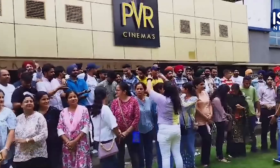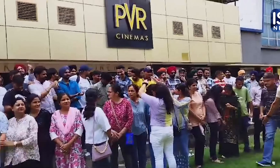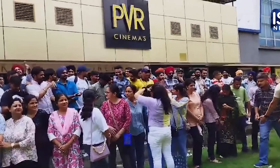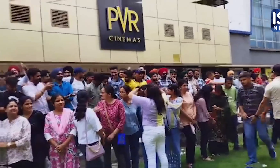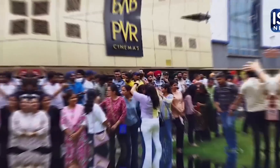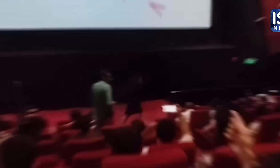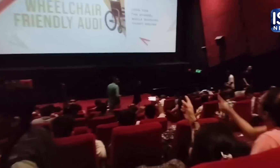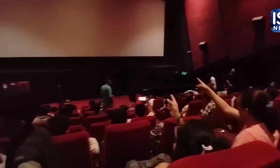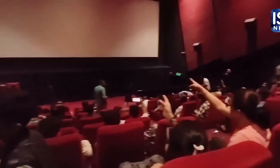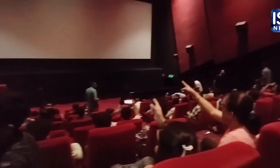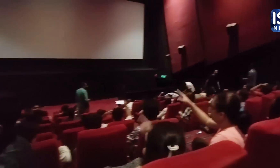धन्यवाद।